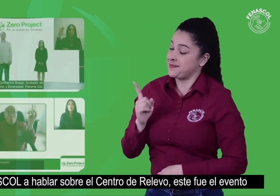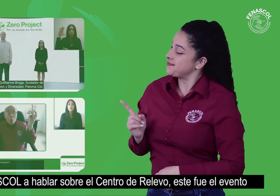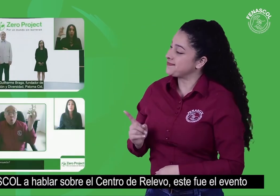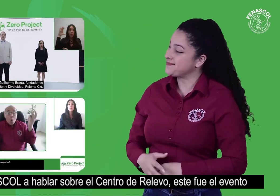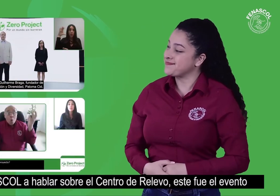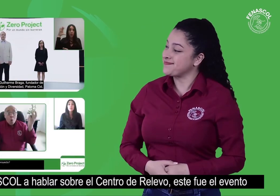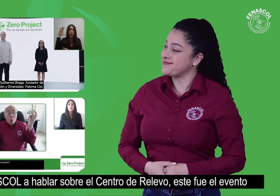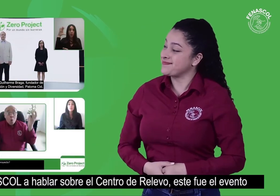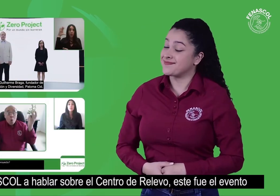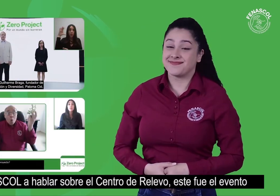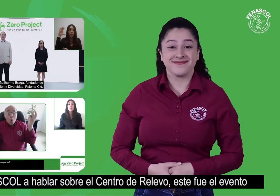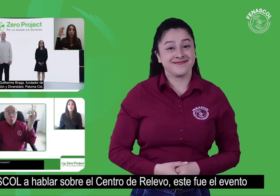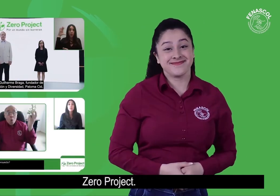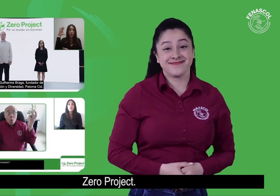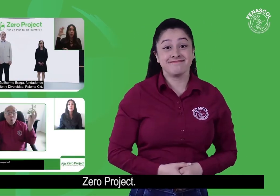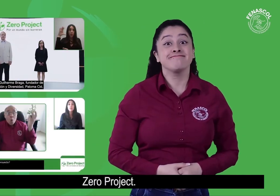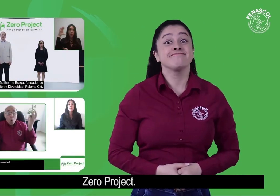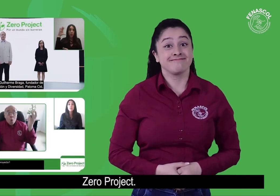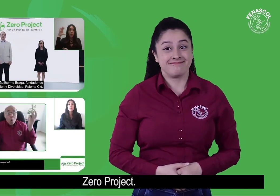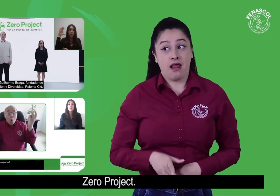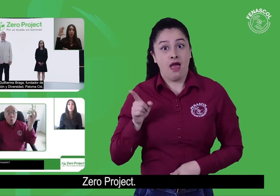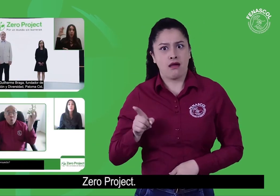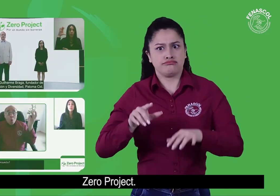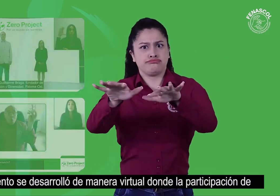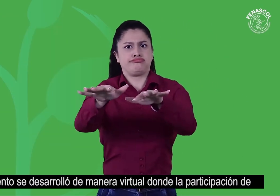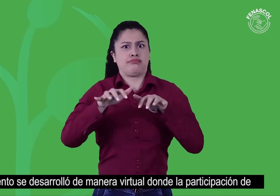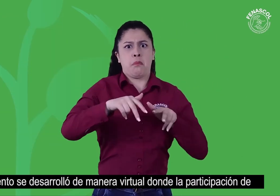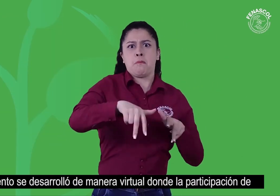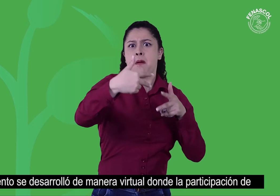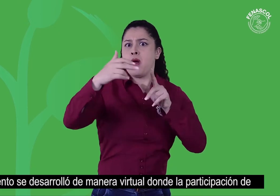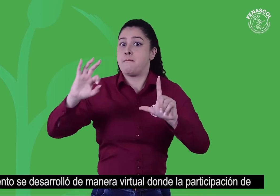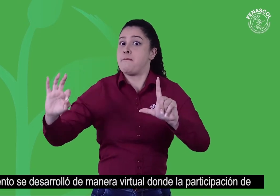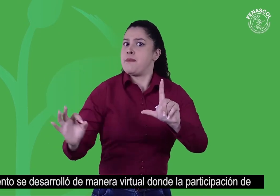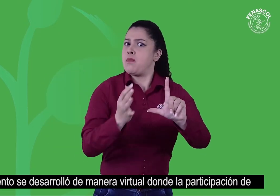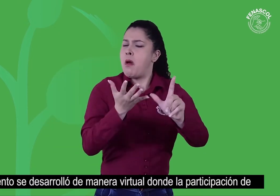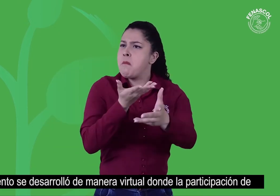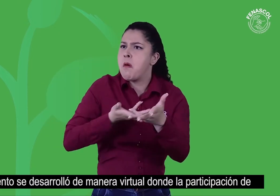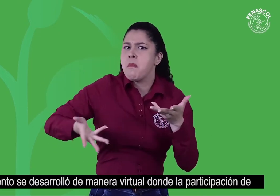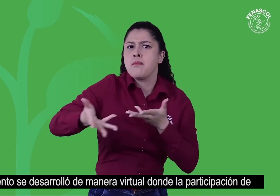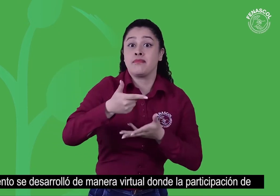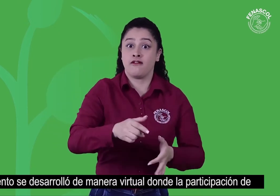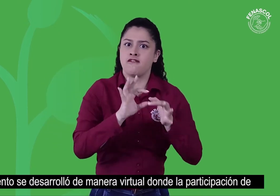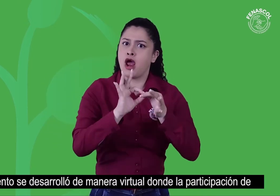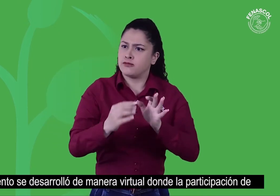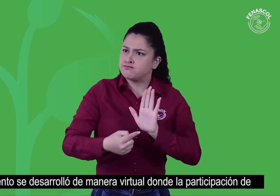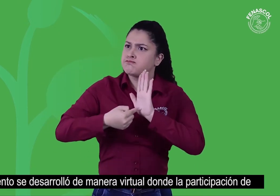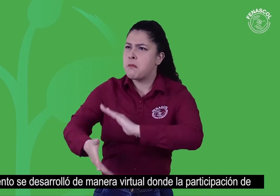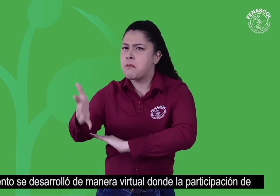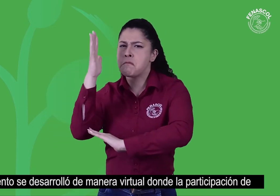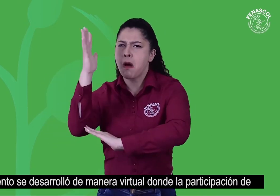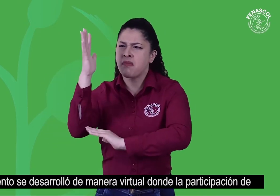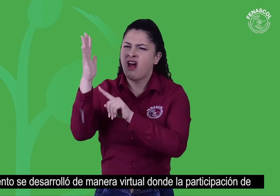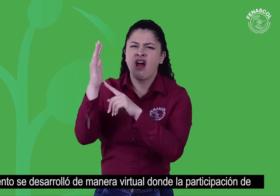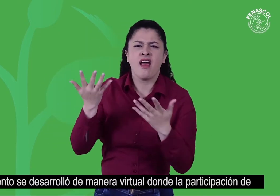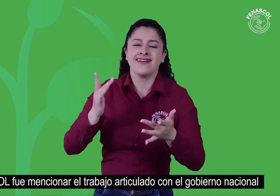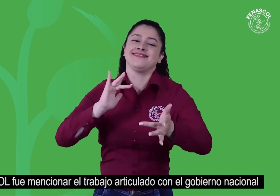Este fue el evento, Cibro Project. Este evento se realizó de manera virtual, en donde